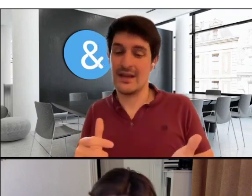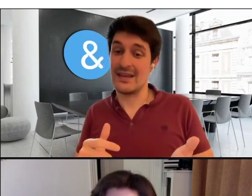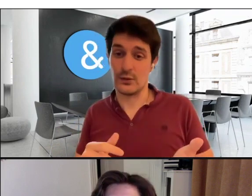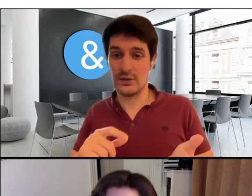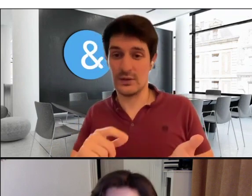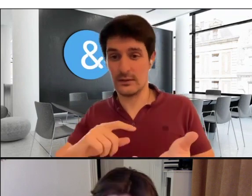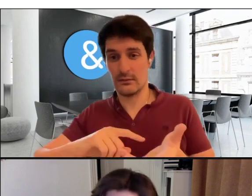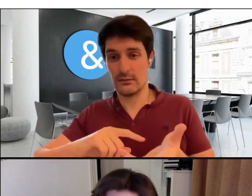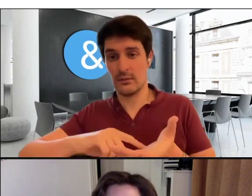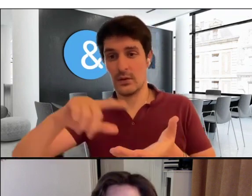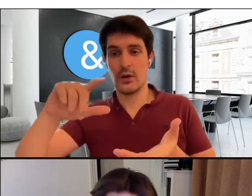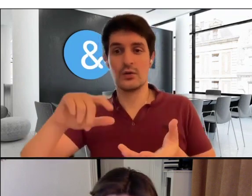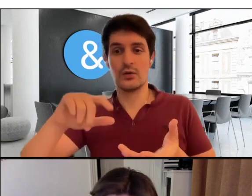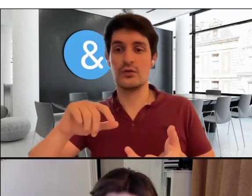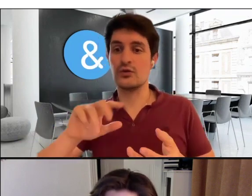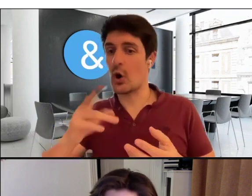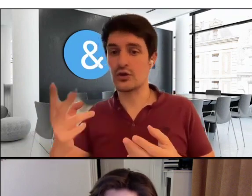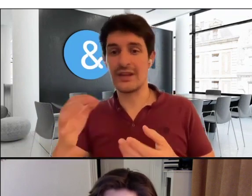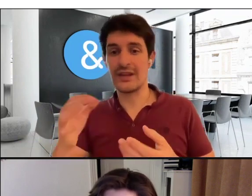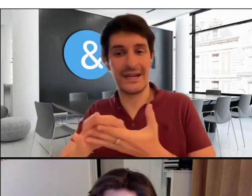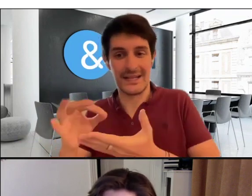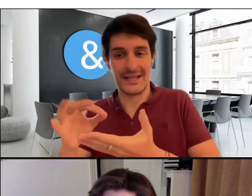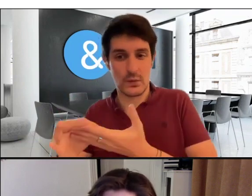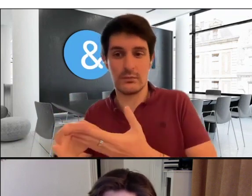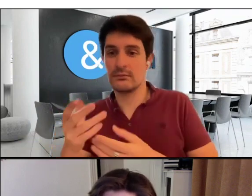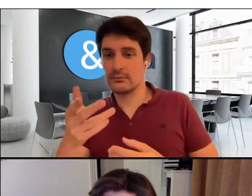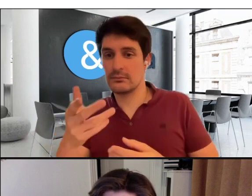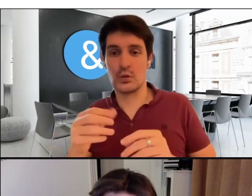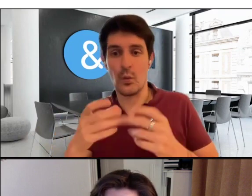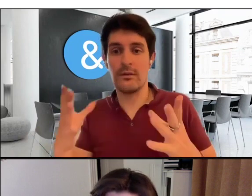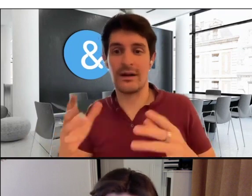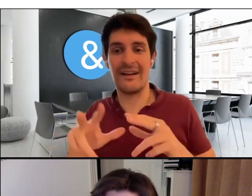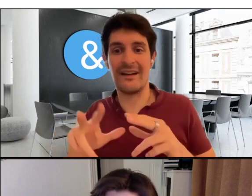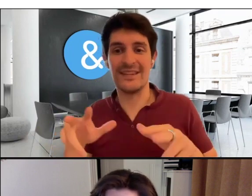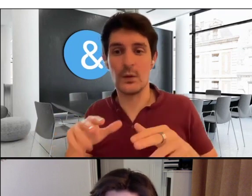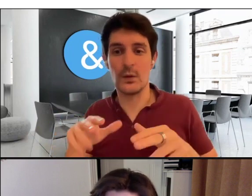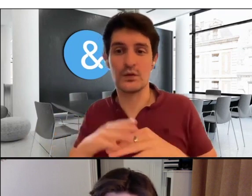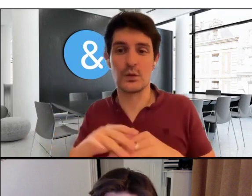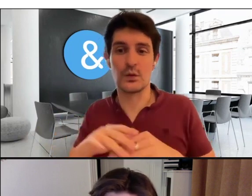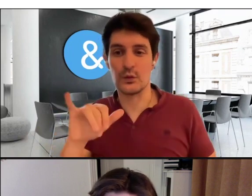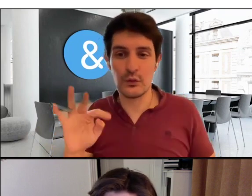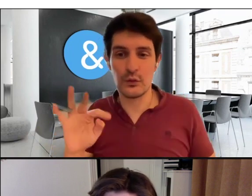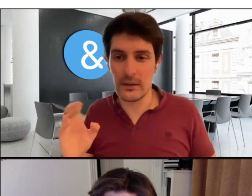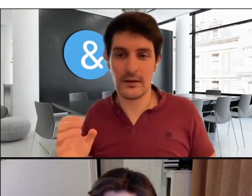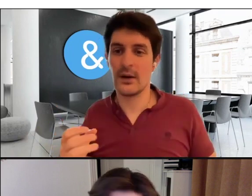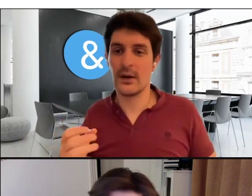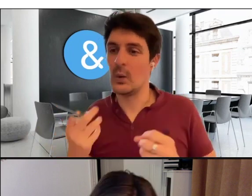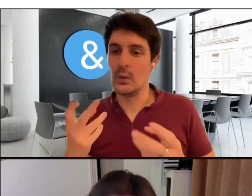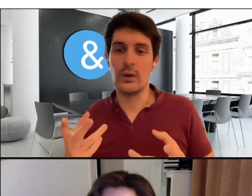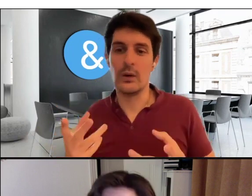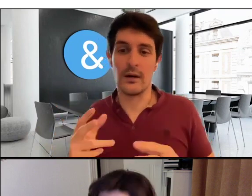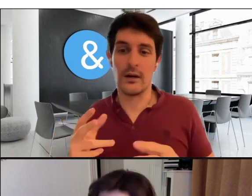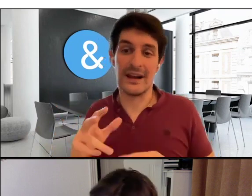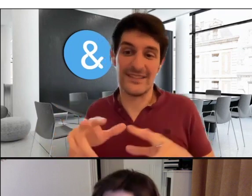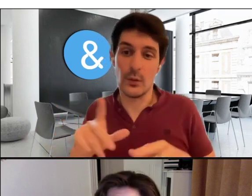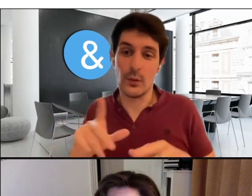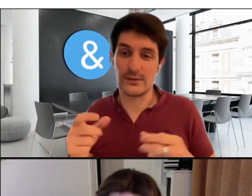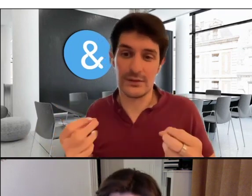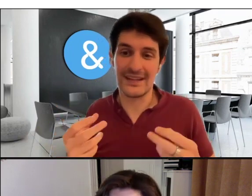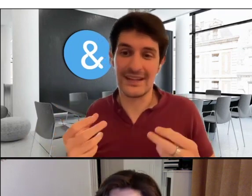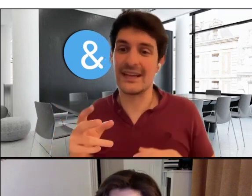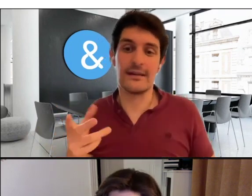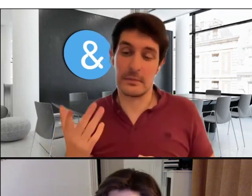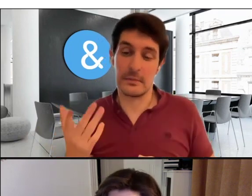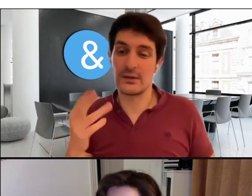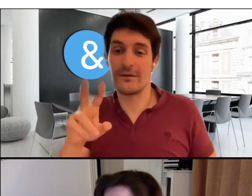ensuite, tu changes d'application, tu ouvres la vidéo sur YouTube Mhm. ou la vidéo passe titrée, je sais